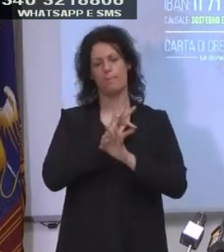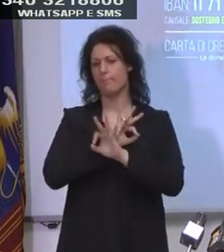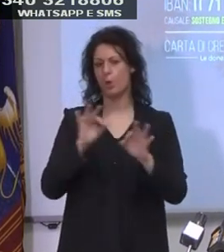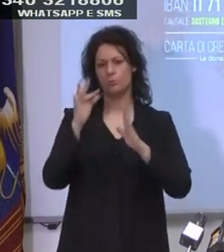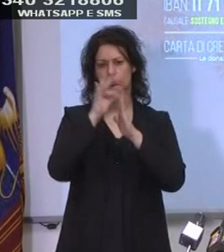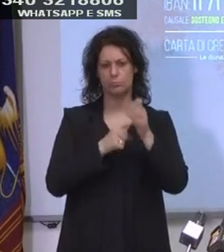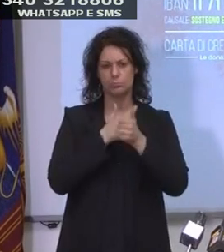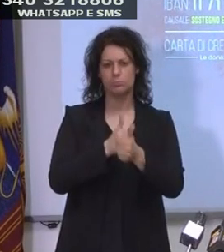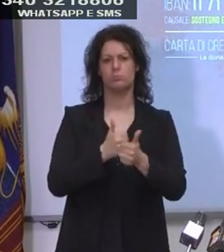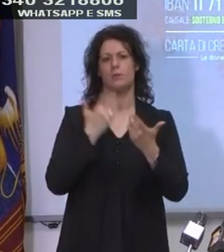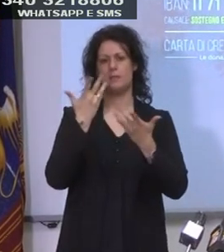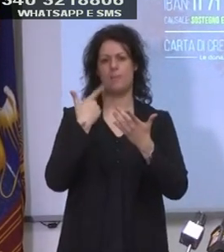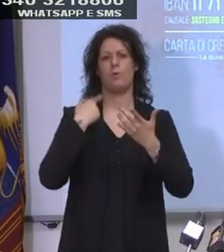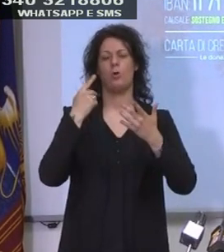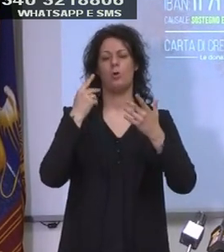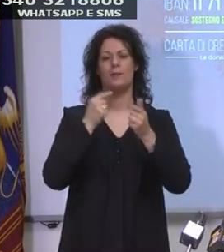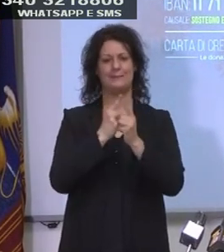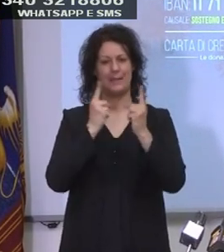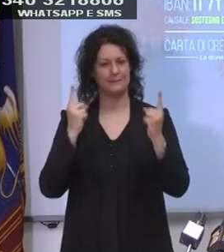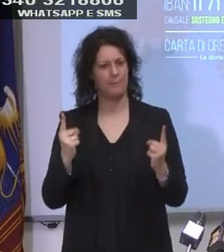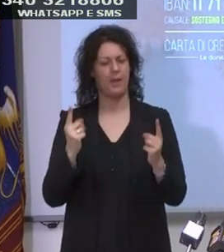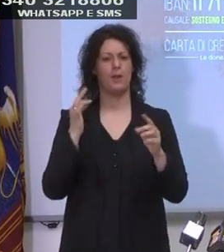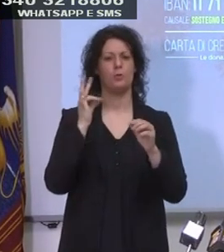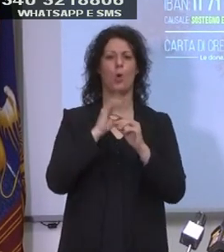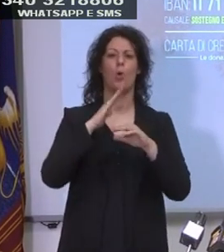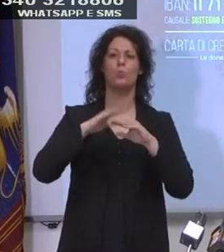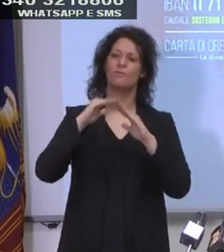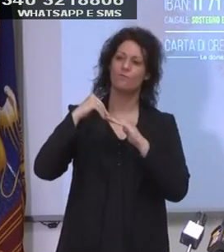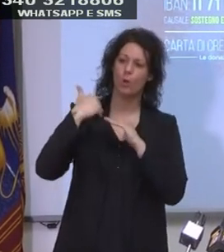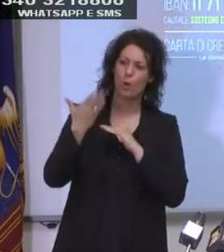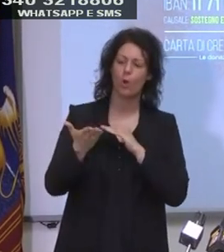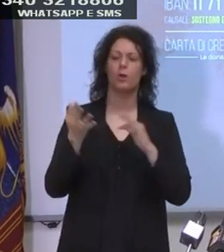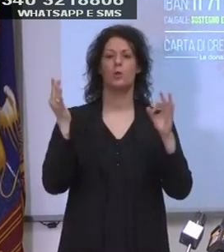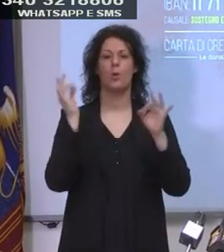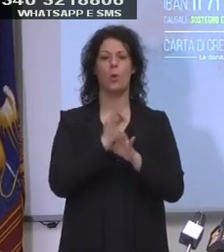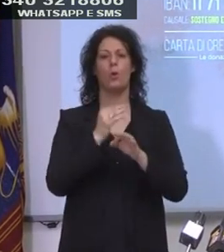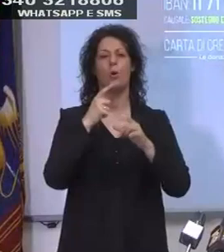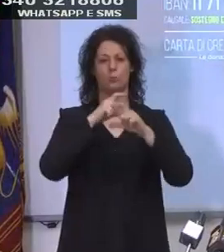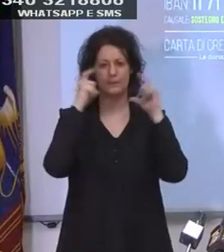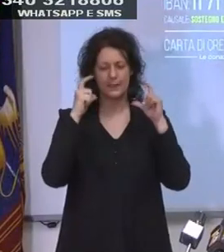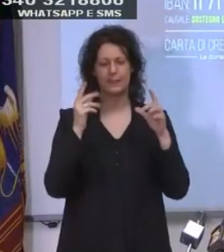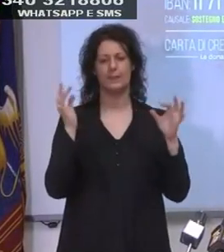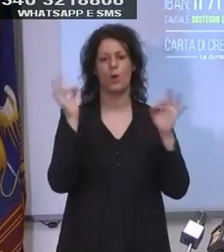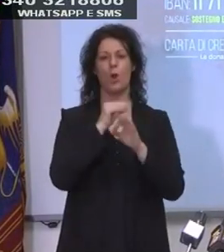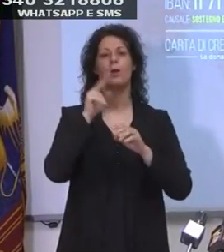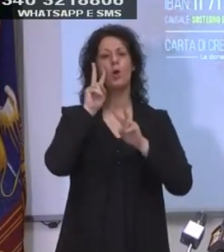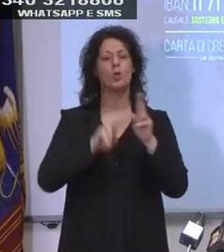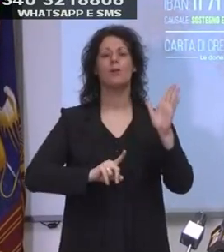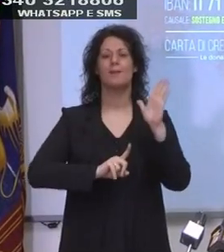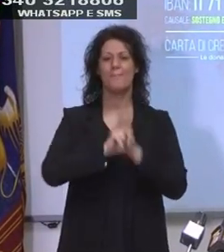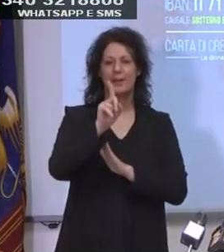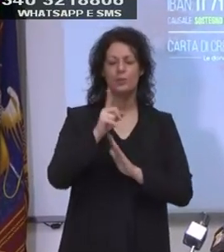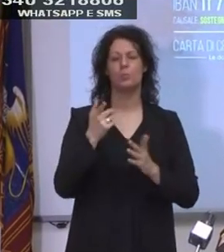utilizzo locali all'esterno, misurazione temperatura, piuttosto che appunto utilizzo dei DPI, gruppetti piccoli, quindi